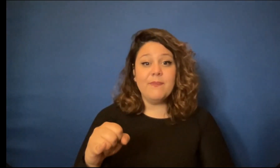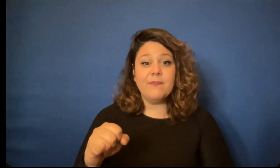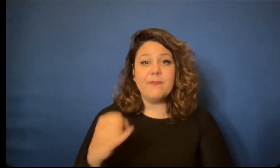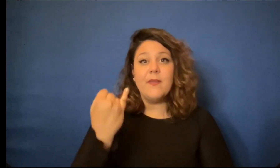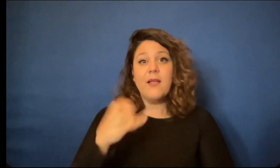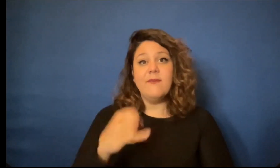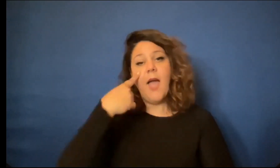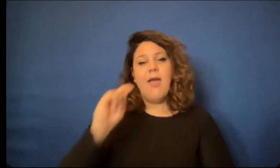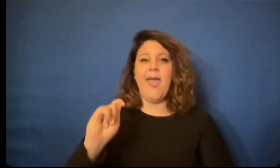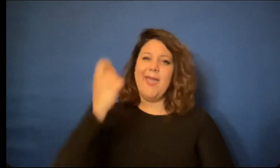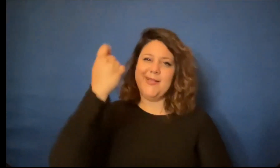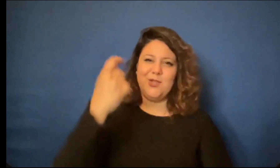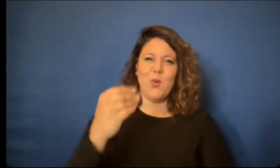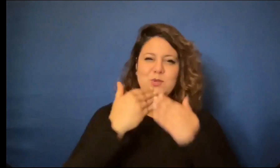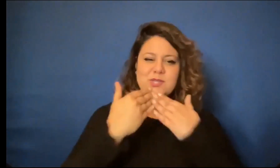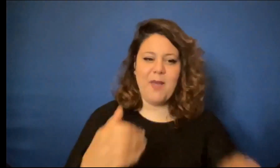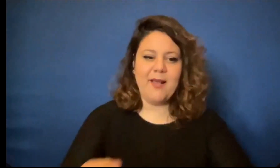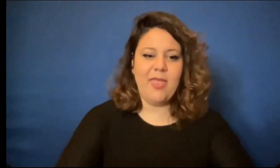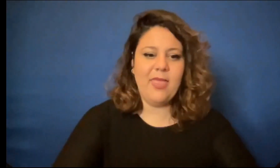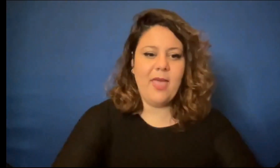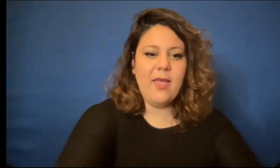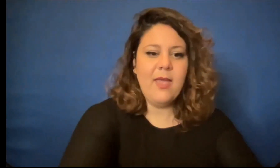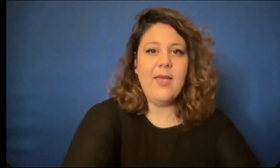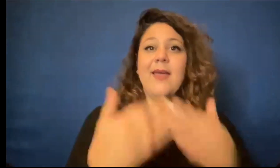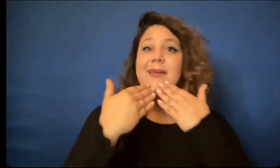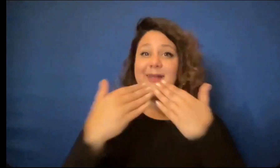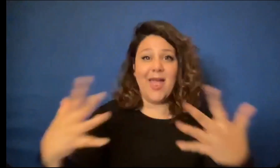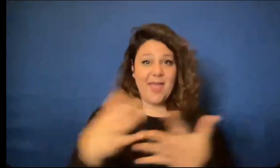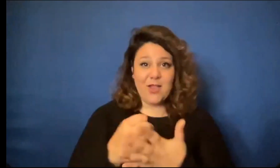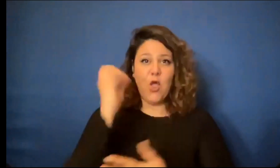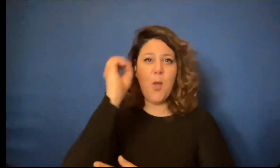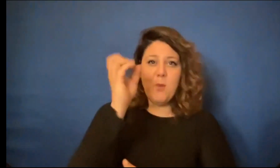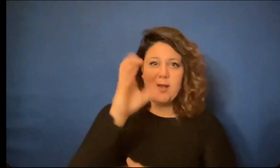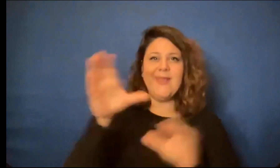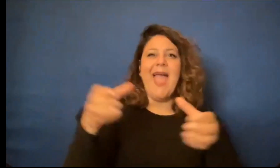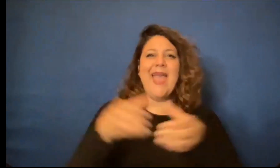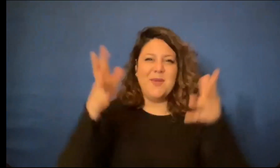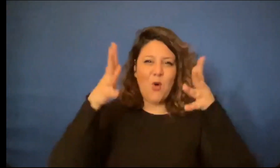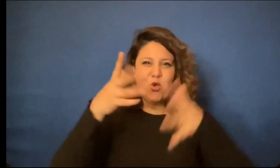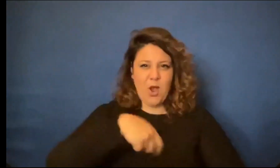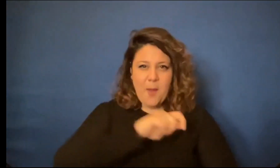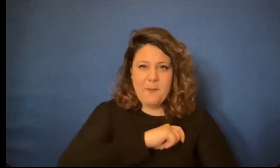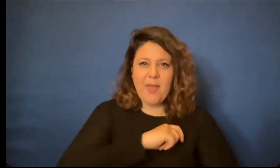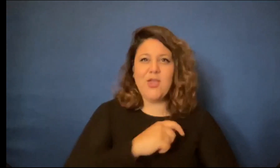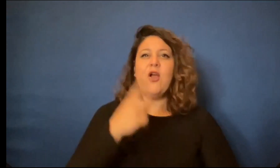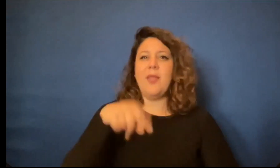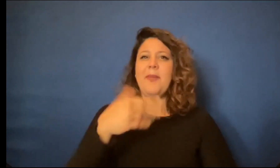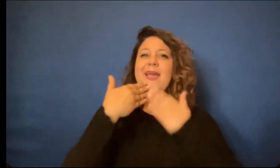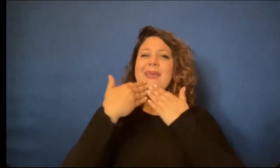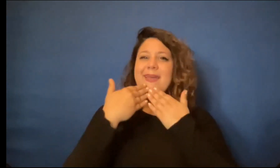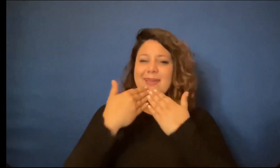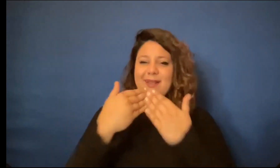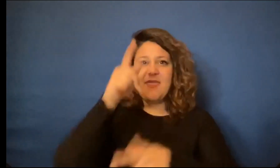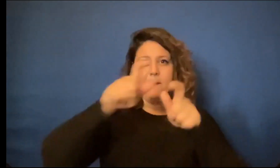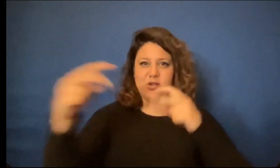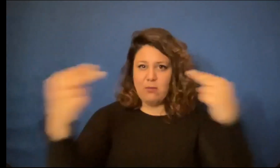el éxito. Muchísimas gracias a todos, a los ponentes, al equipo del Consejo Español, a las personas que nos han